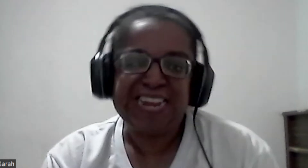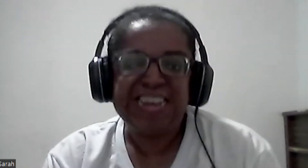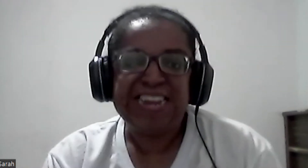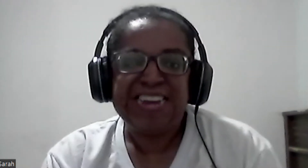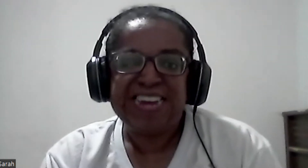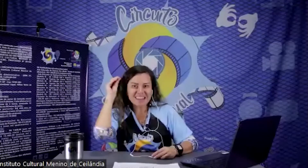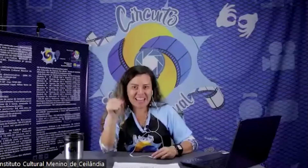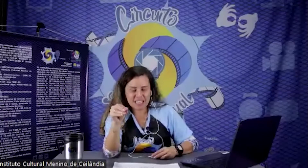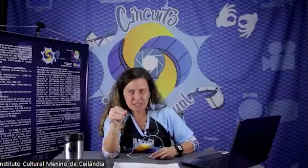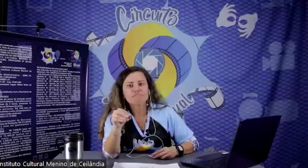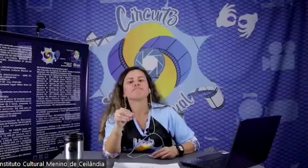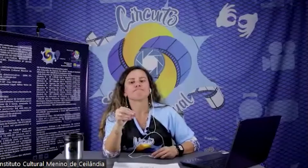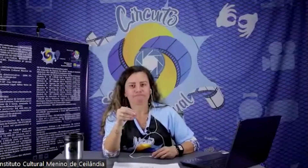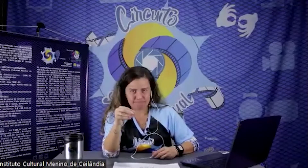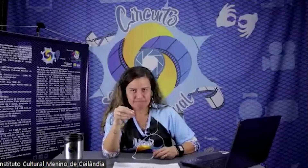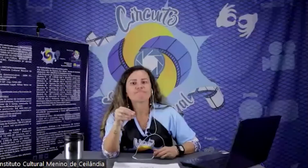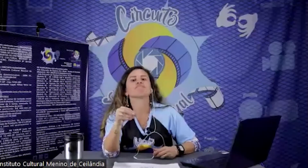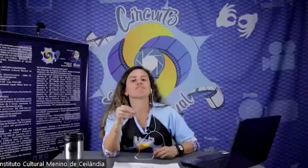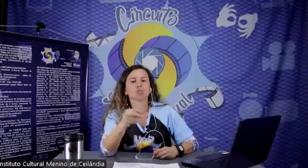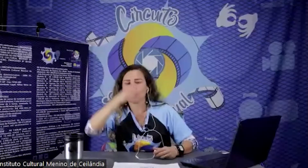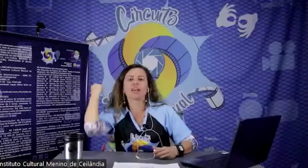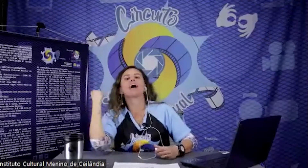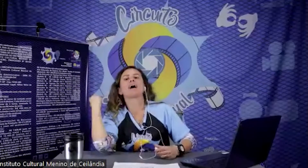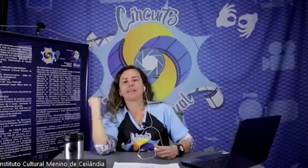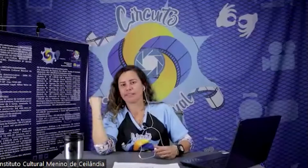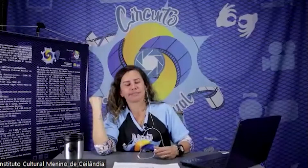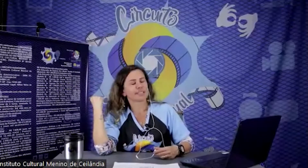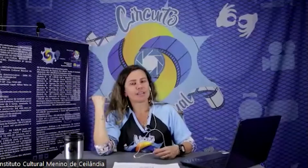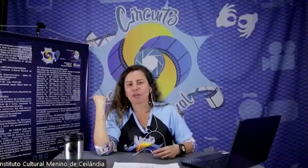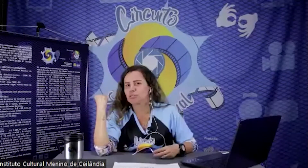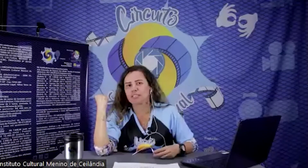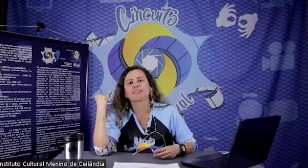o que é dele, não é lá que ele vai conseguir.